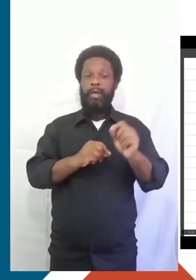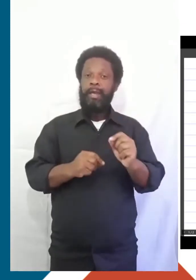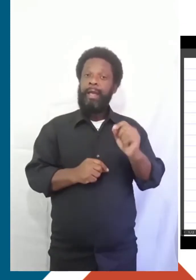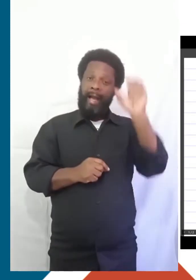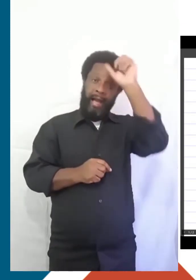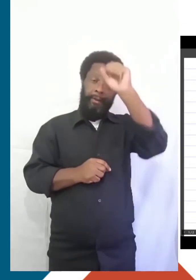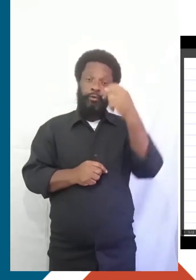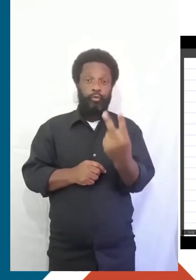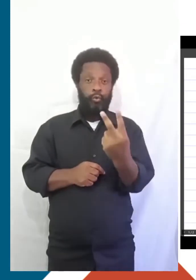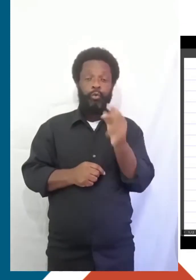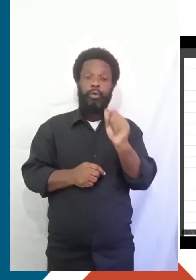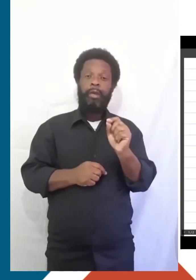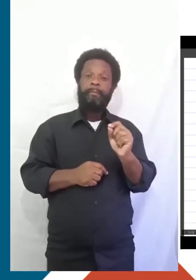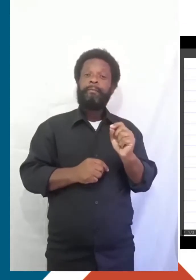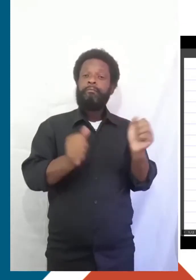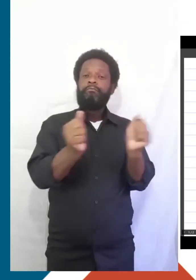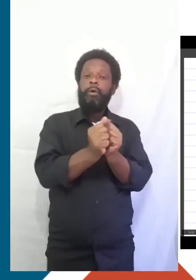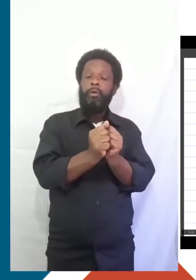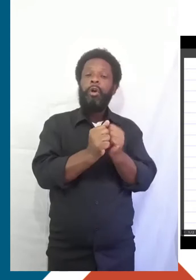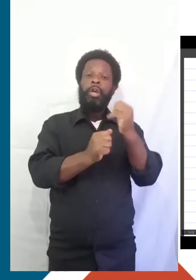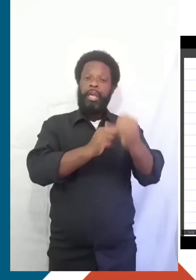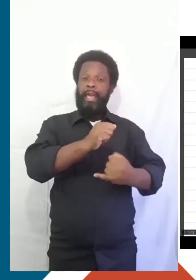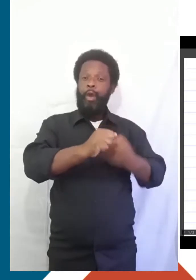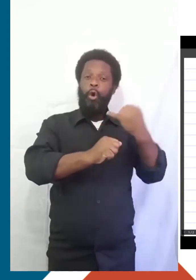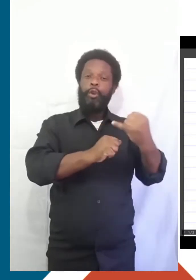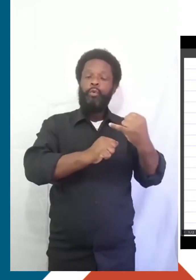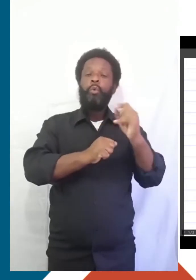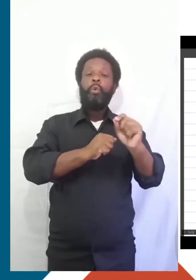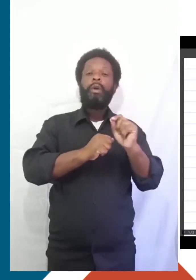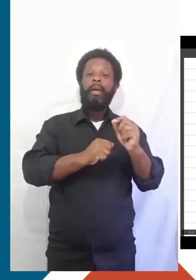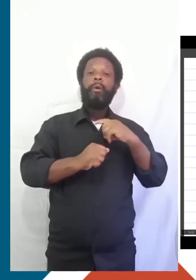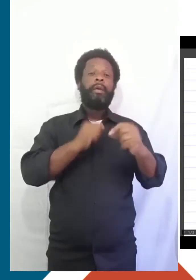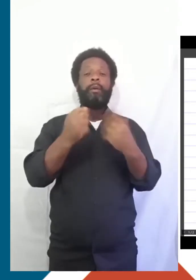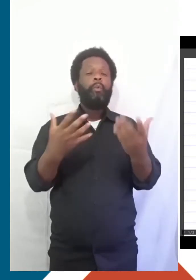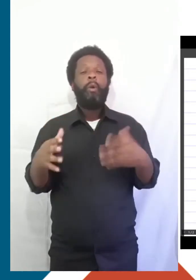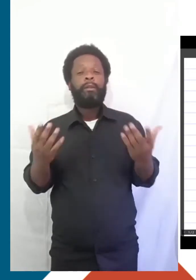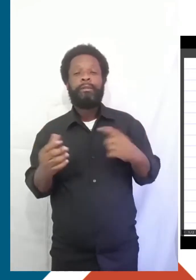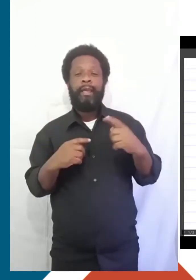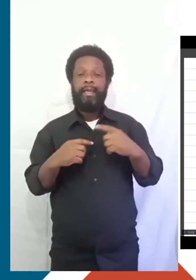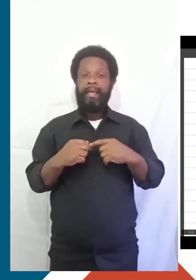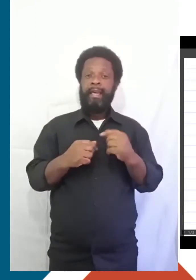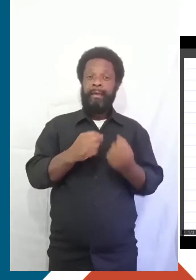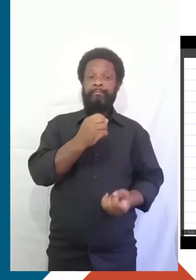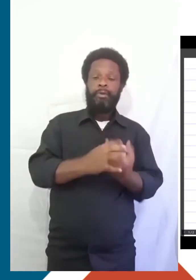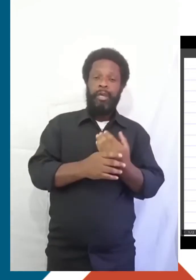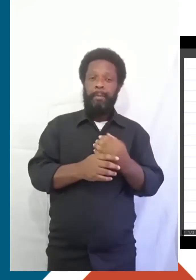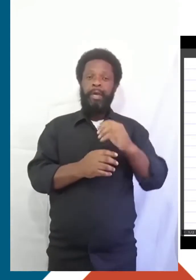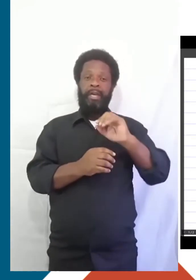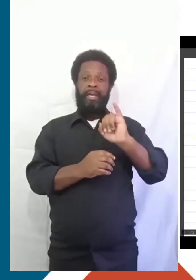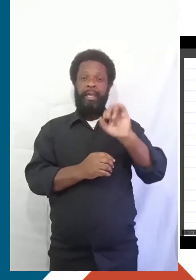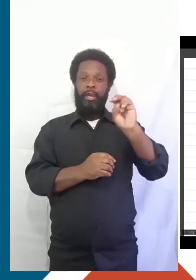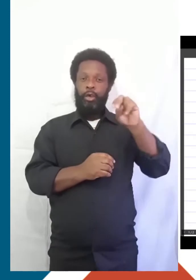Aqui em especial vocês viram duas. Os compostos iônicos, que são aqueles quando há a